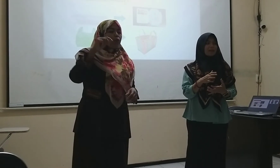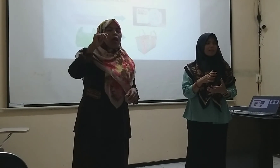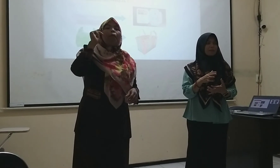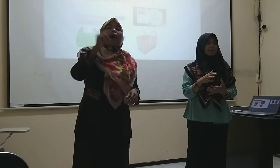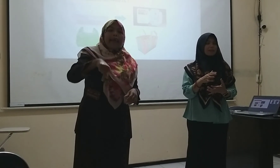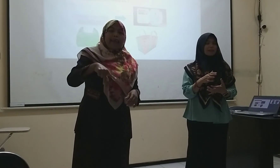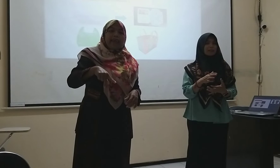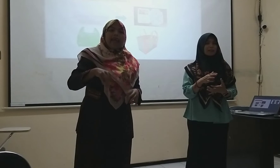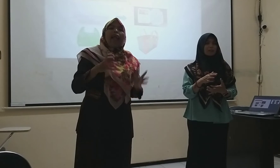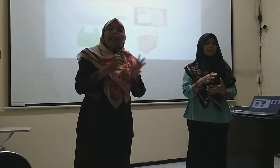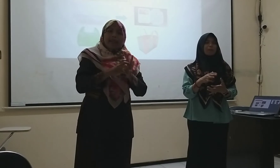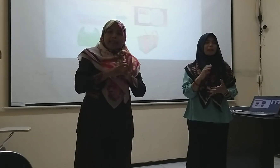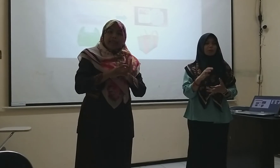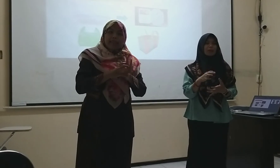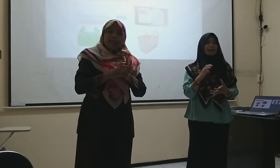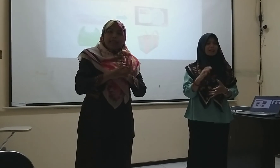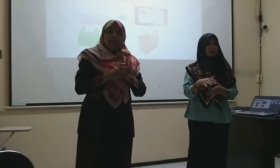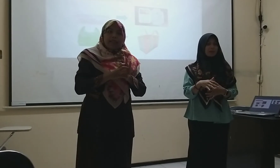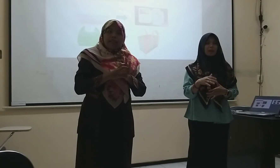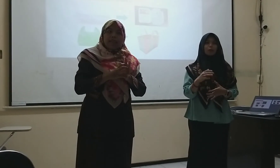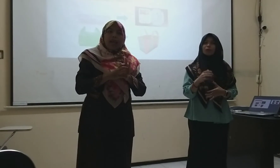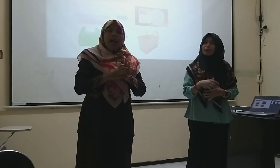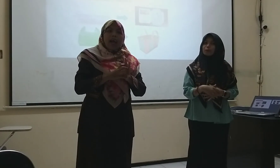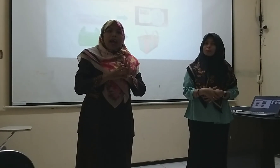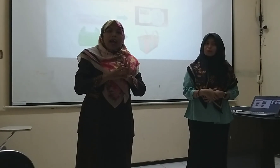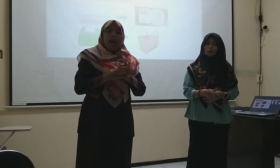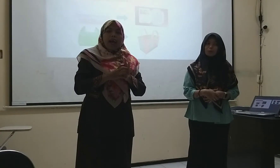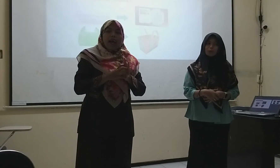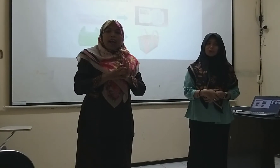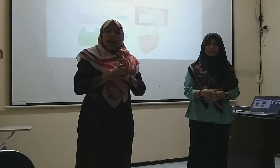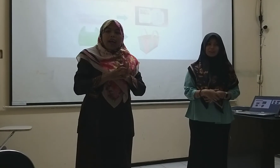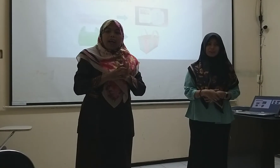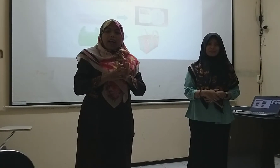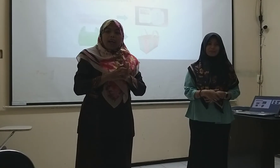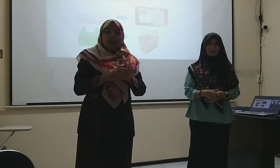kita membantu agar sampah itu tidak menumpuk.